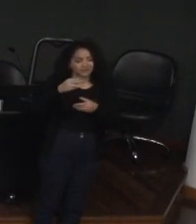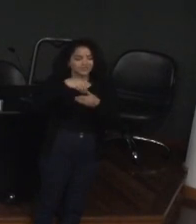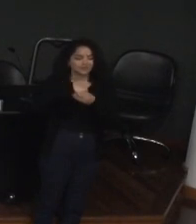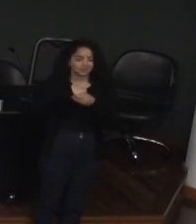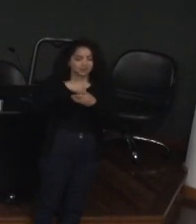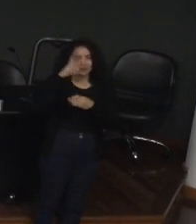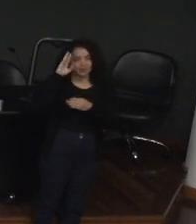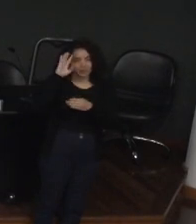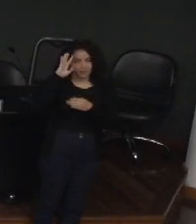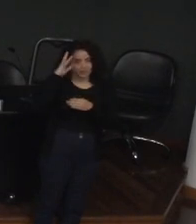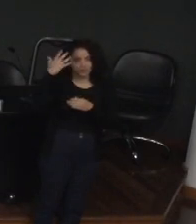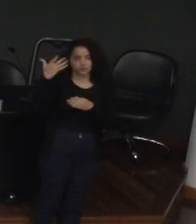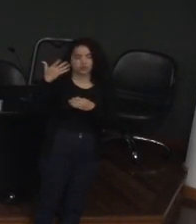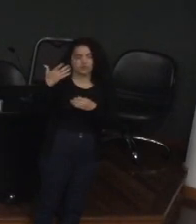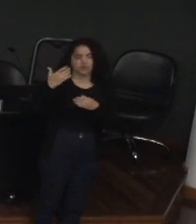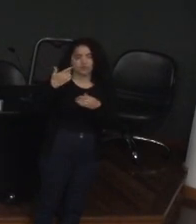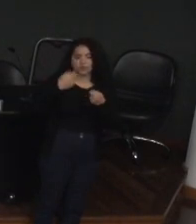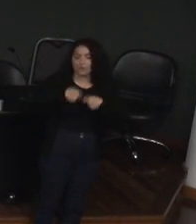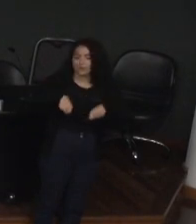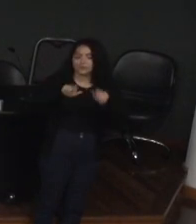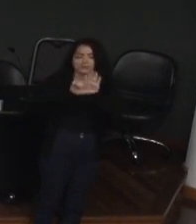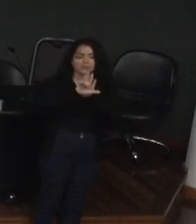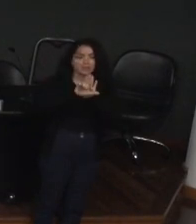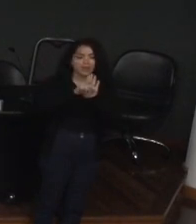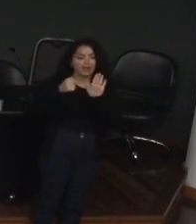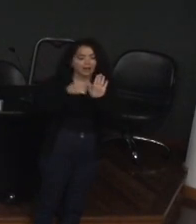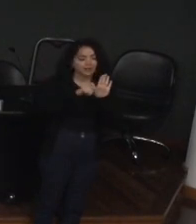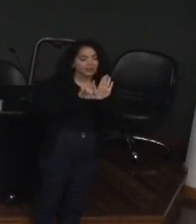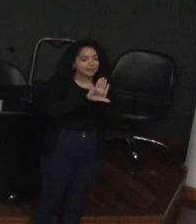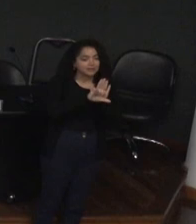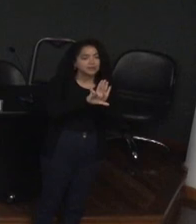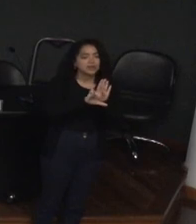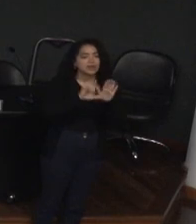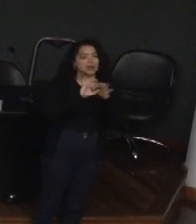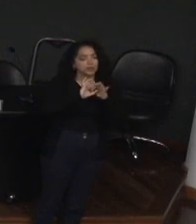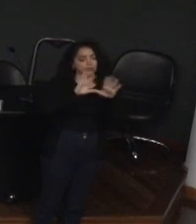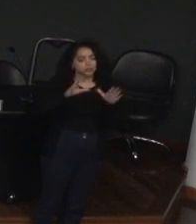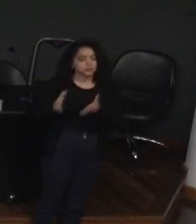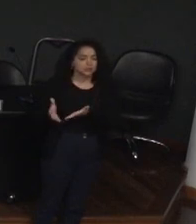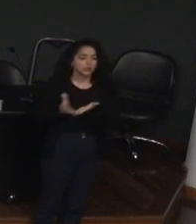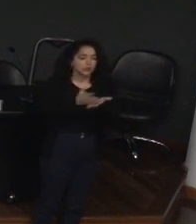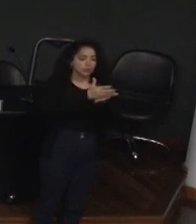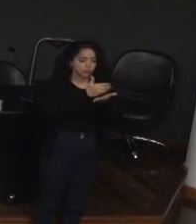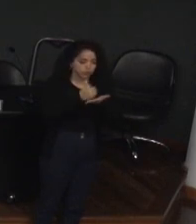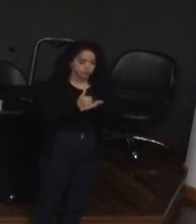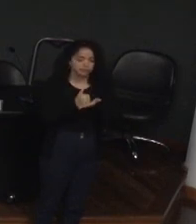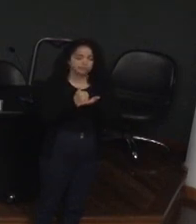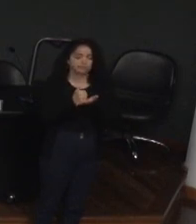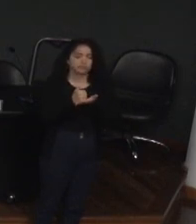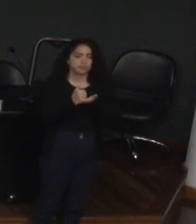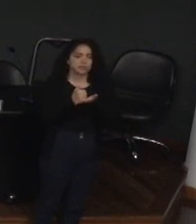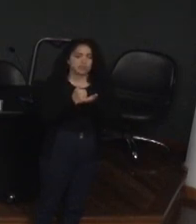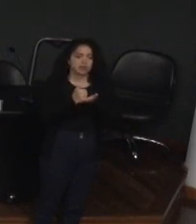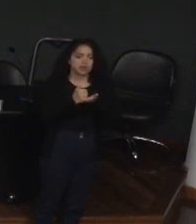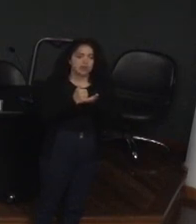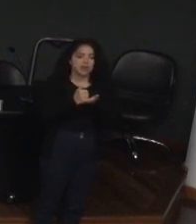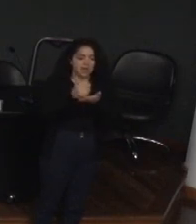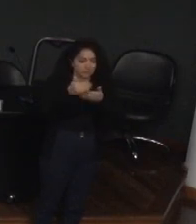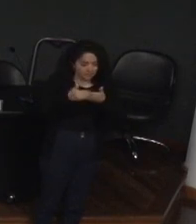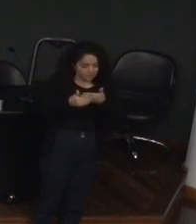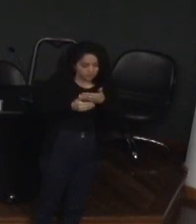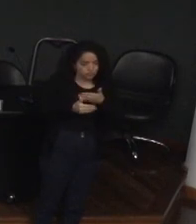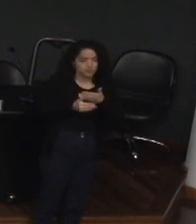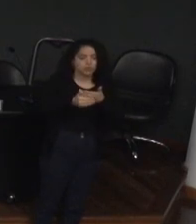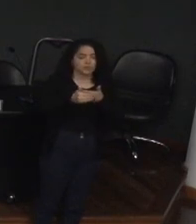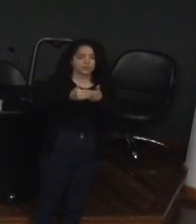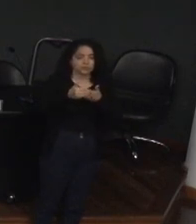resolve. Não precisa de lei. A lei, ela autoriza a coleta. Mas ela não valida a antiga, ela autoriza a coleta a partir do momento da